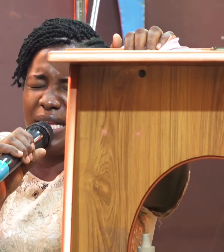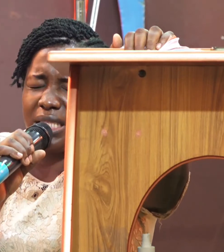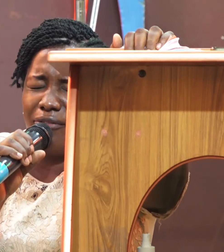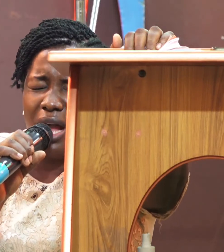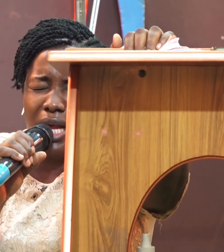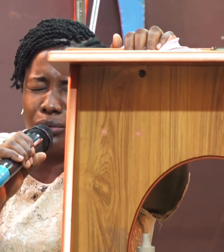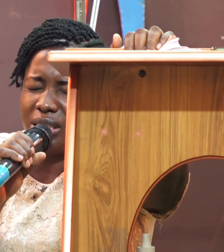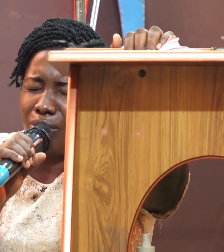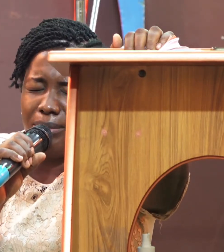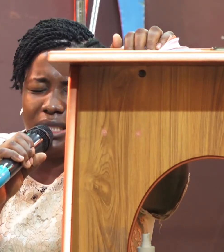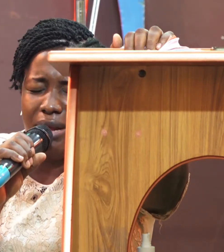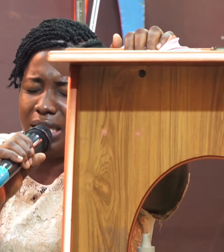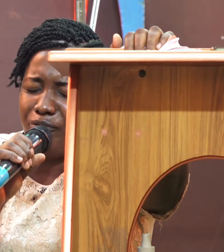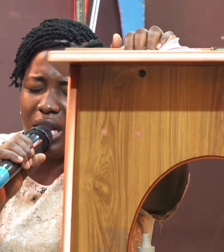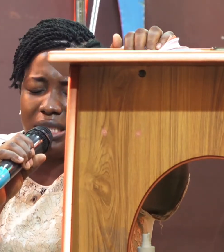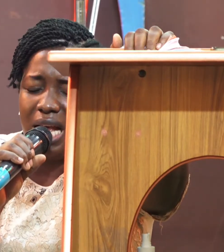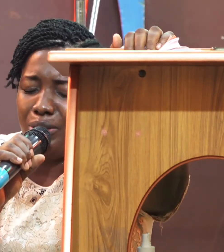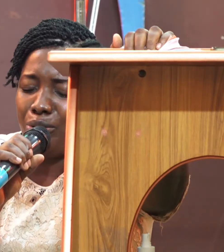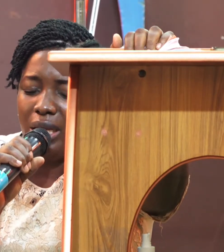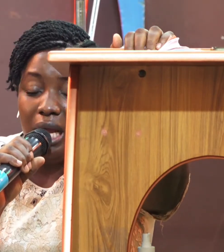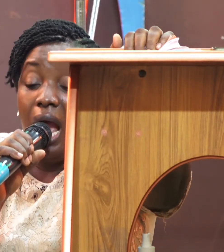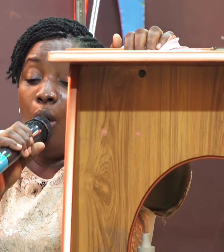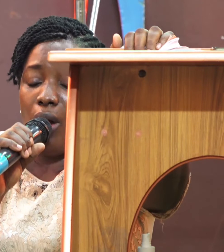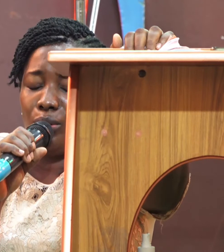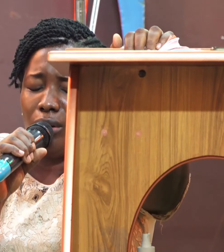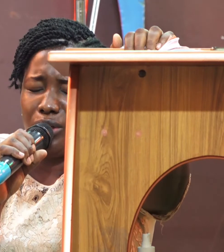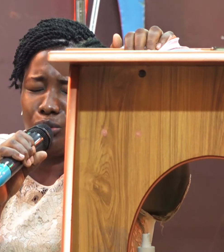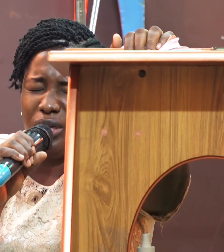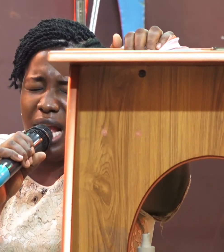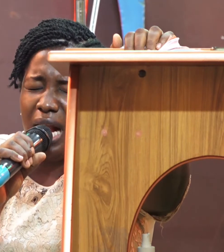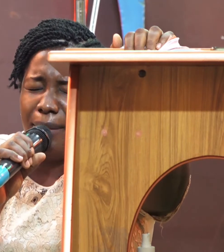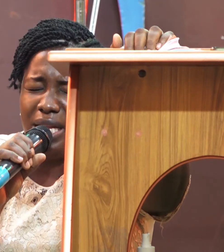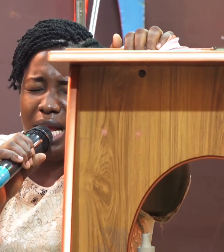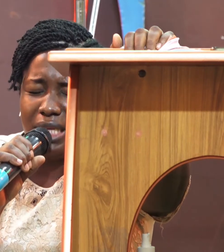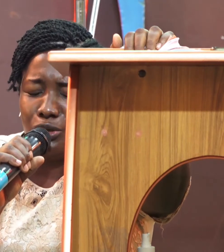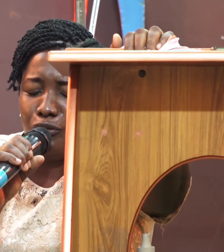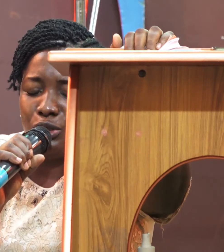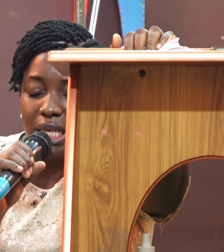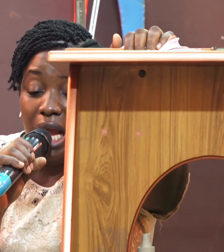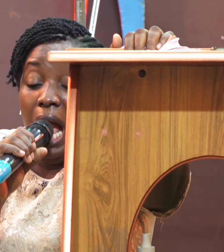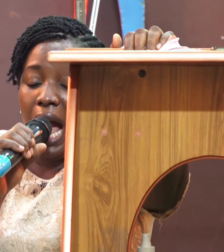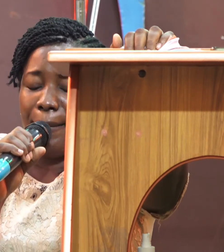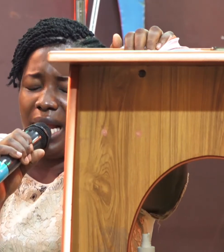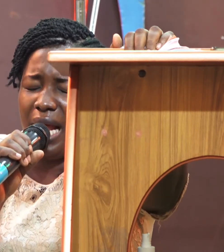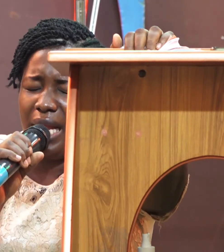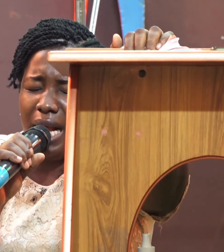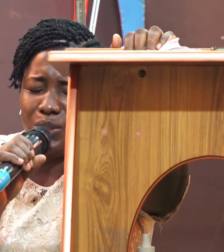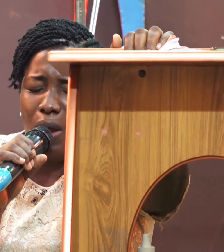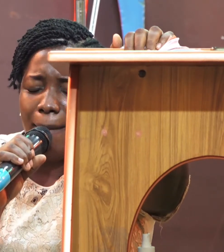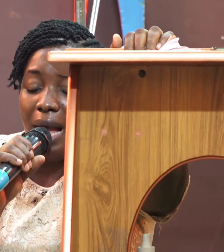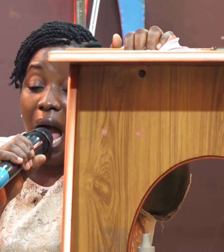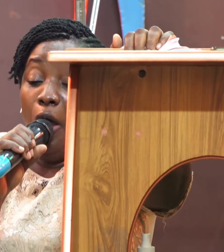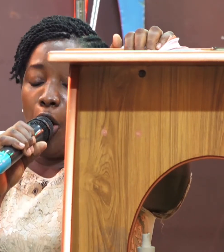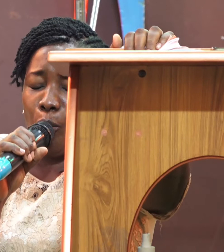Leka ama saba ake kute ku mitima jafe kasanuke. Waluhore tuhuli nangaba ni nachetufuse. Ama lana